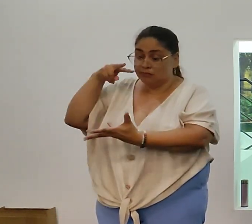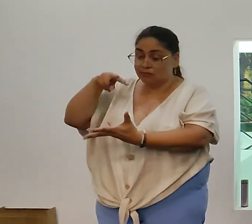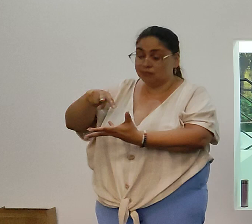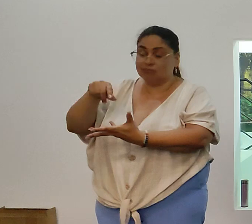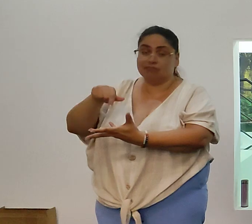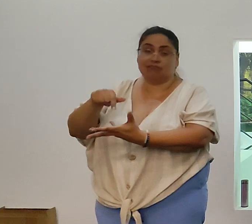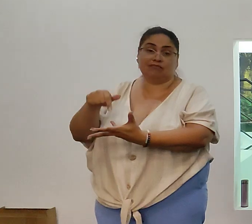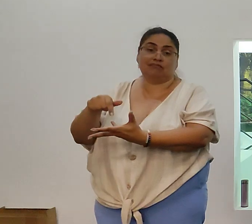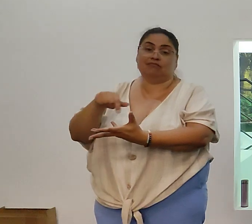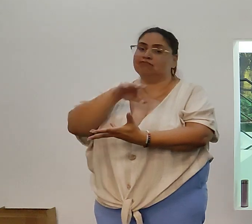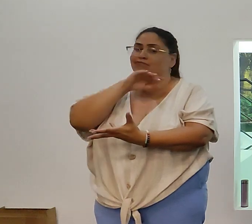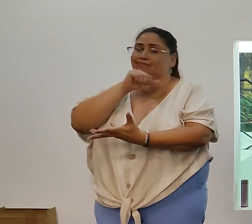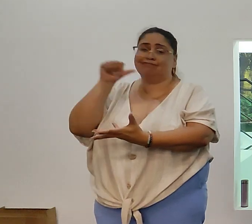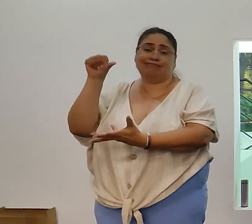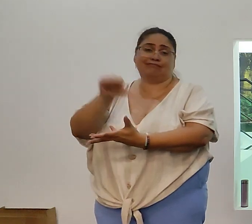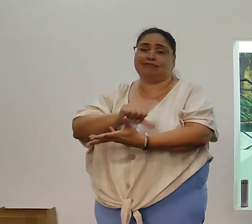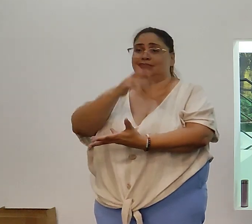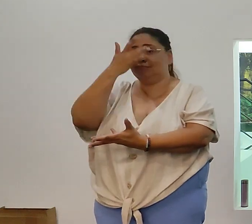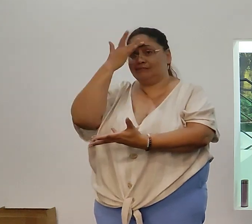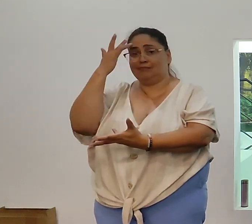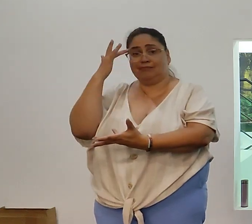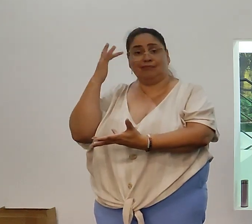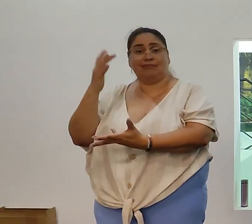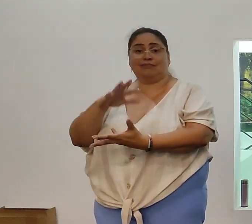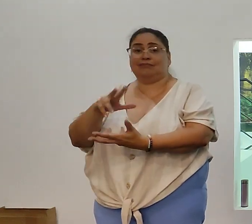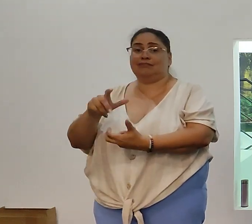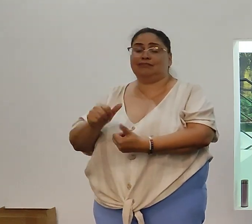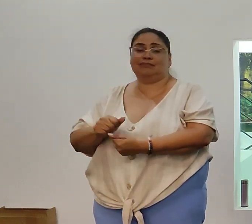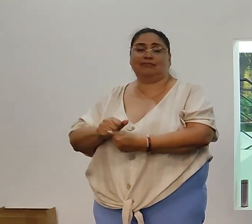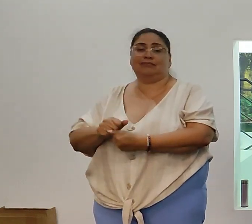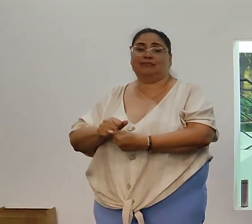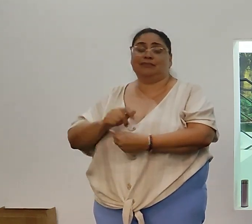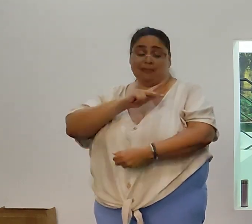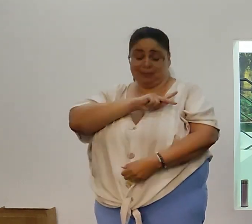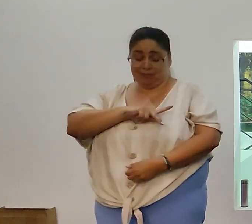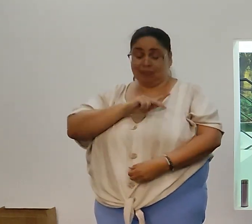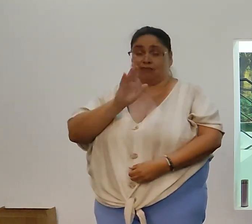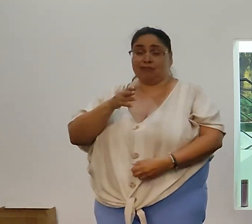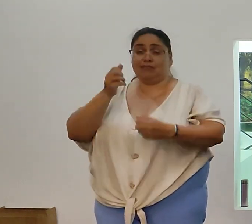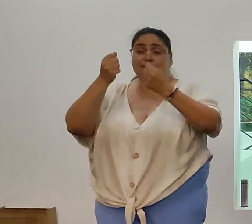nós somos os mais miseráveis dos homens. Paulo disse isso.